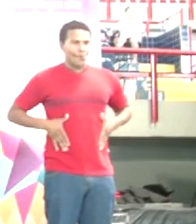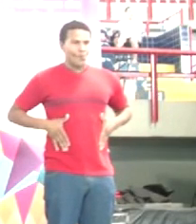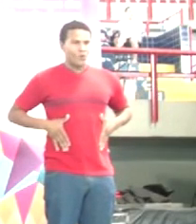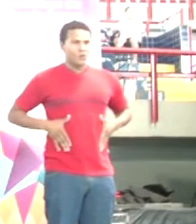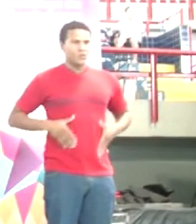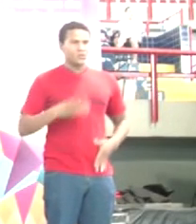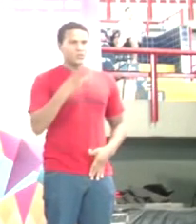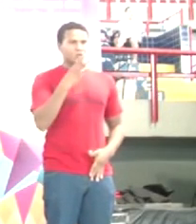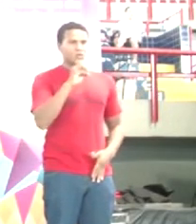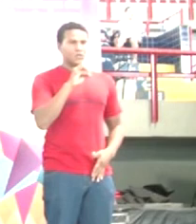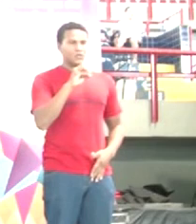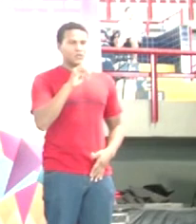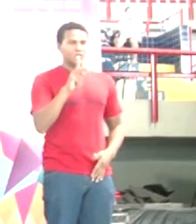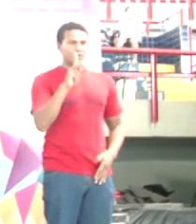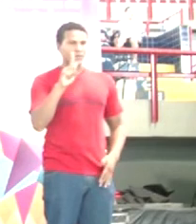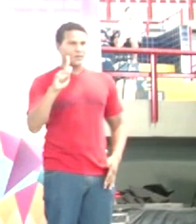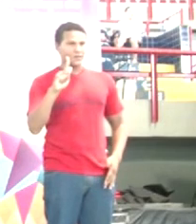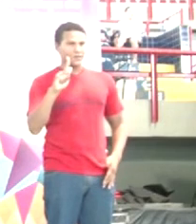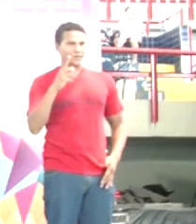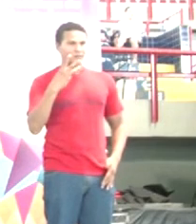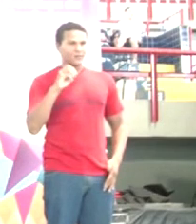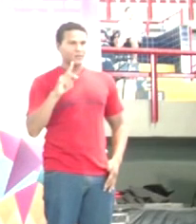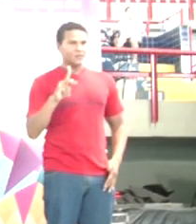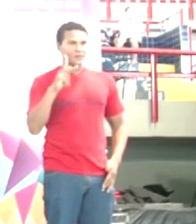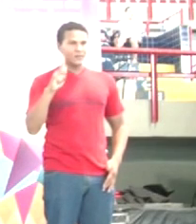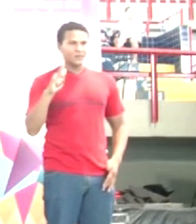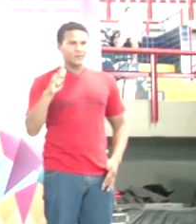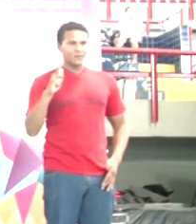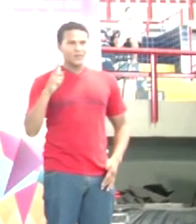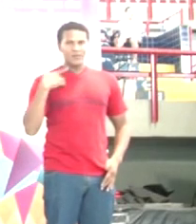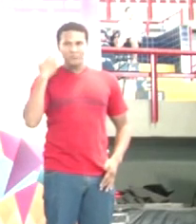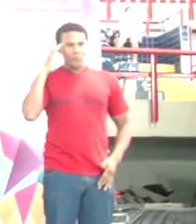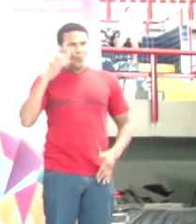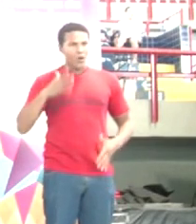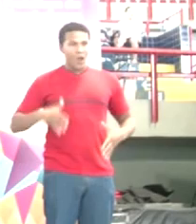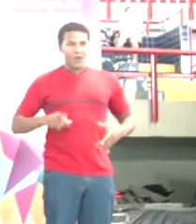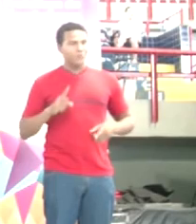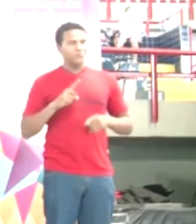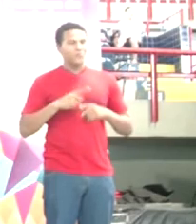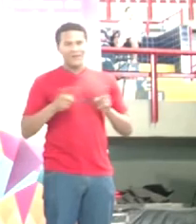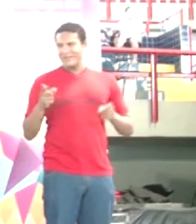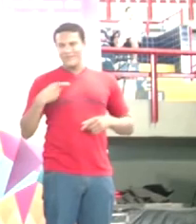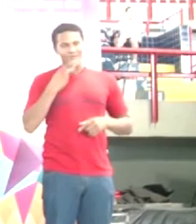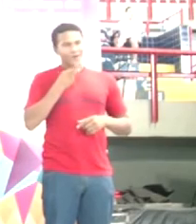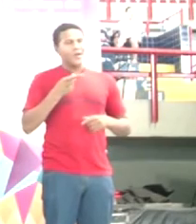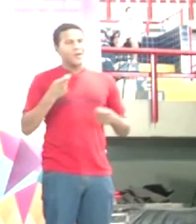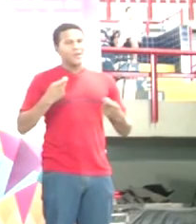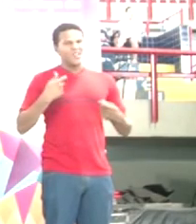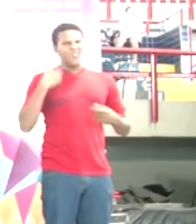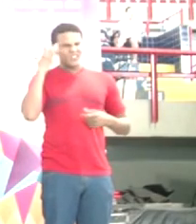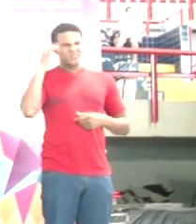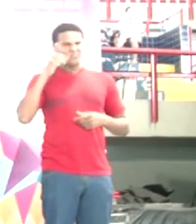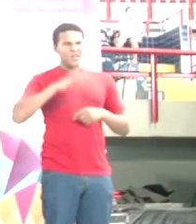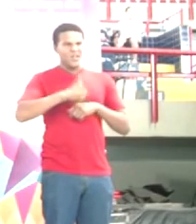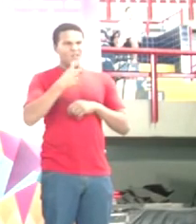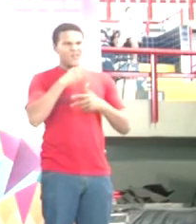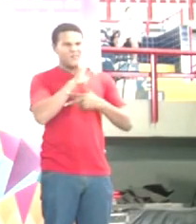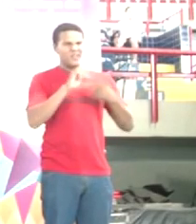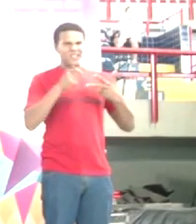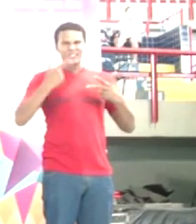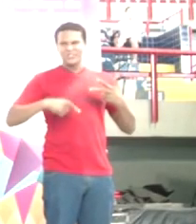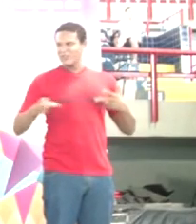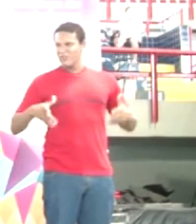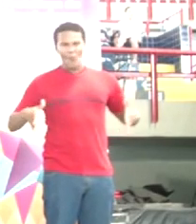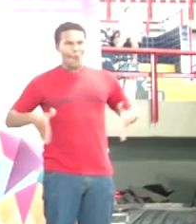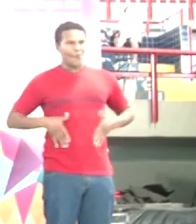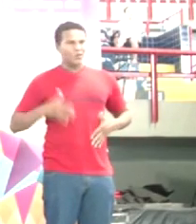Estou pensando em fazer o Enem de novo, né? Para baixar um pouquinho. Mas de maneira que eu peguei isso aí como desafio para a minha vida. Quando saiu o